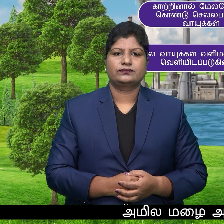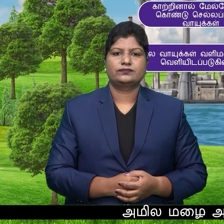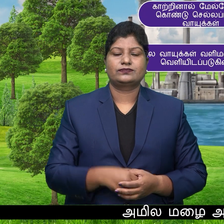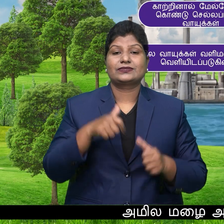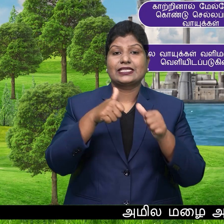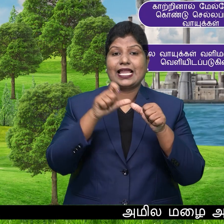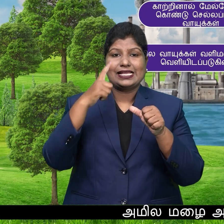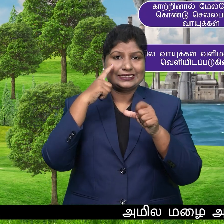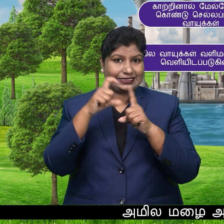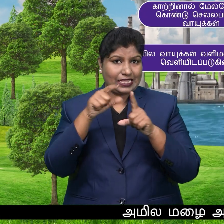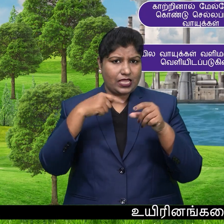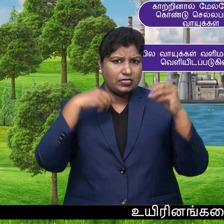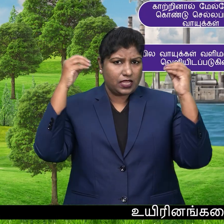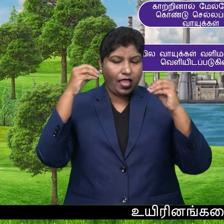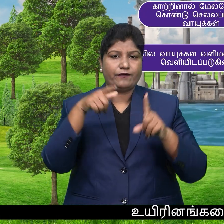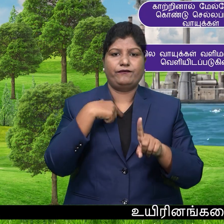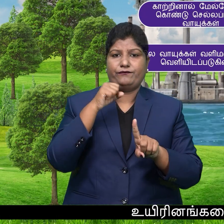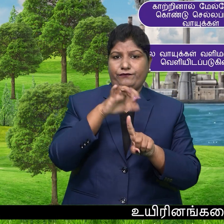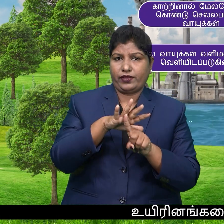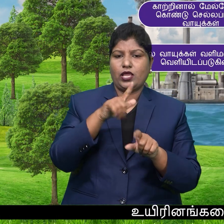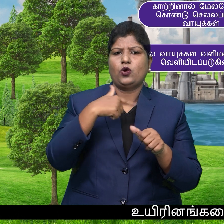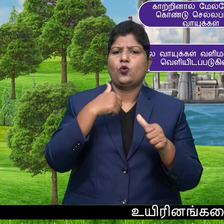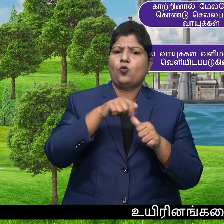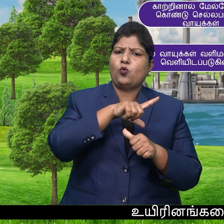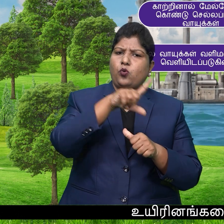அமிலமழை அனைத்து வகையான உயிரினங்களையும் பாதிக்கிறது.